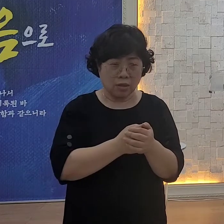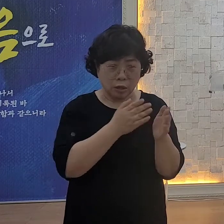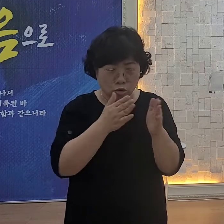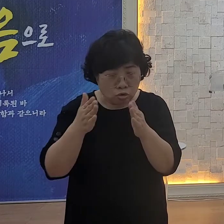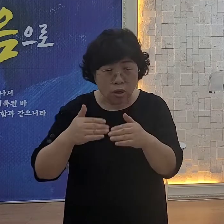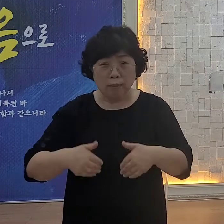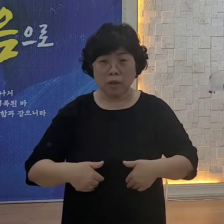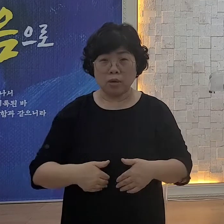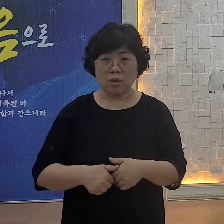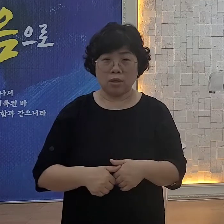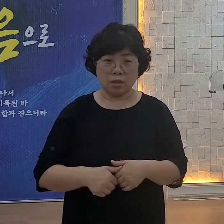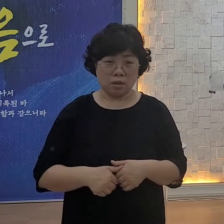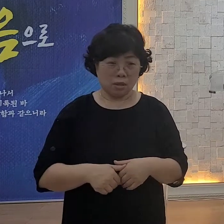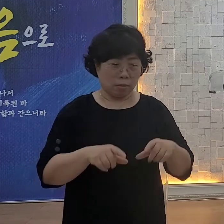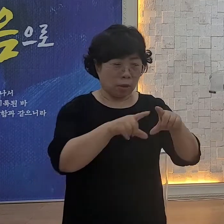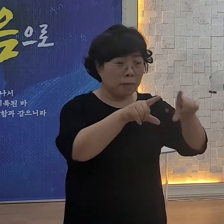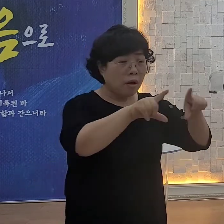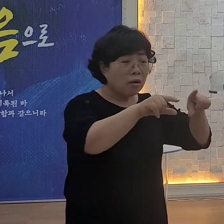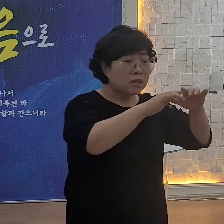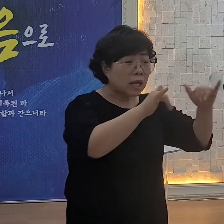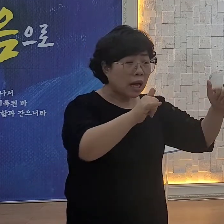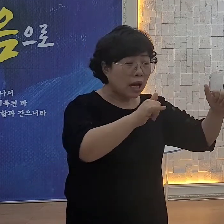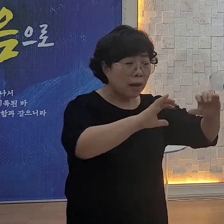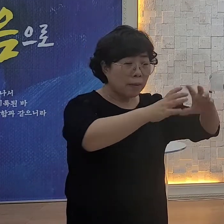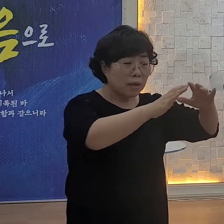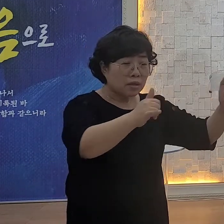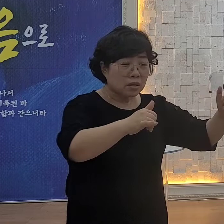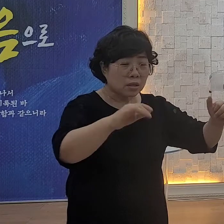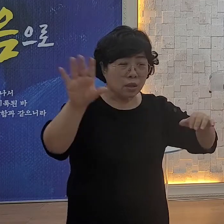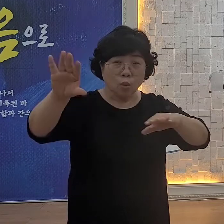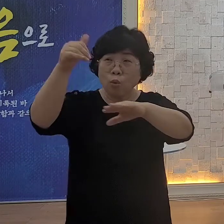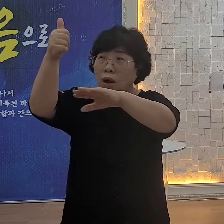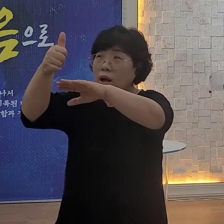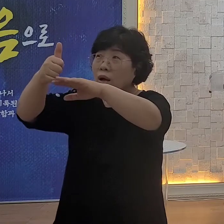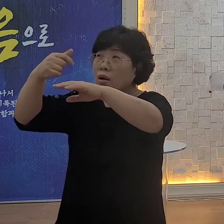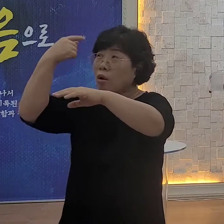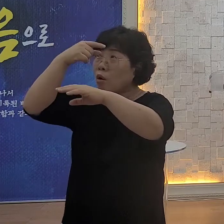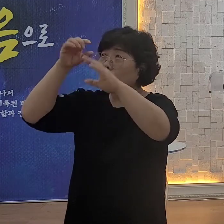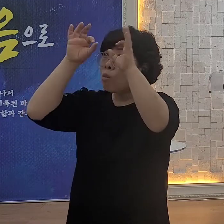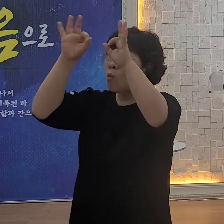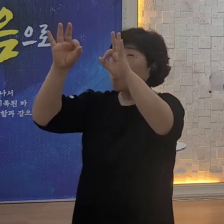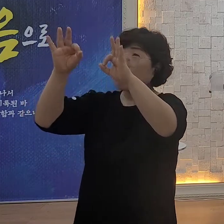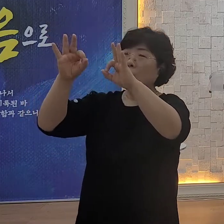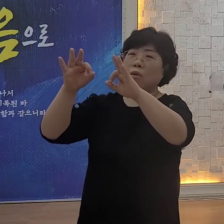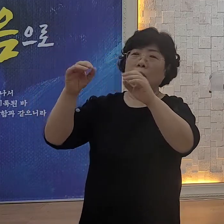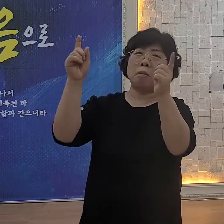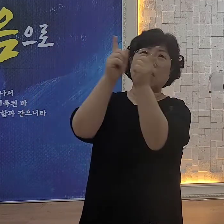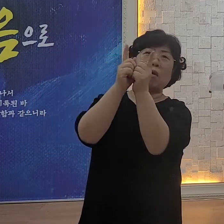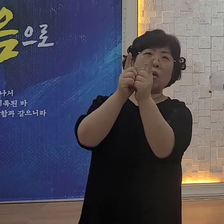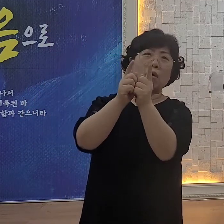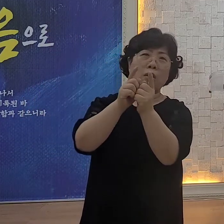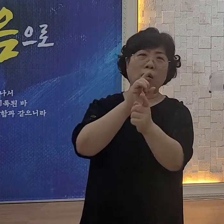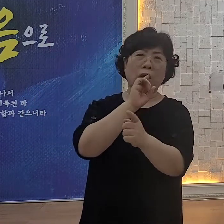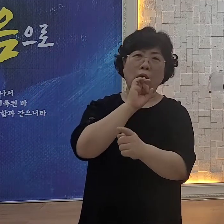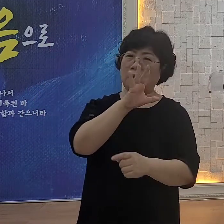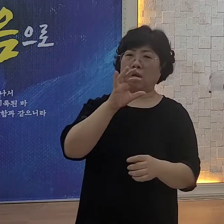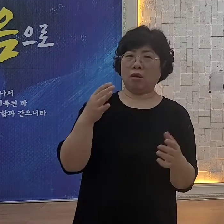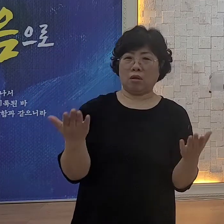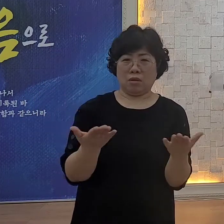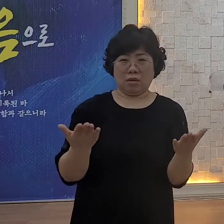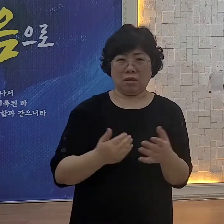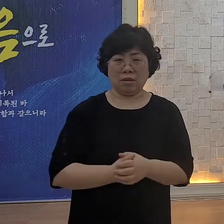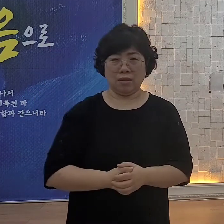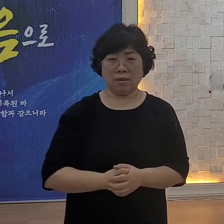왕의 얼굴을 아련한다. 이거는 있을 수 없는 거의 불가능한 일이다라는 그런 뜻이었죠. 자,